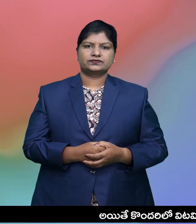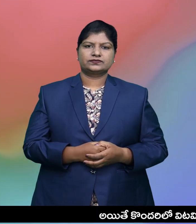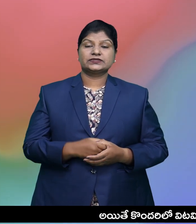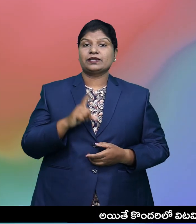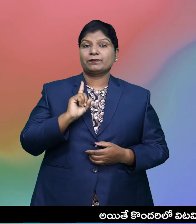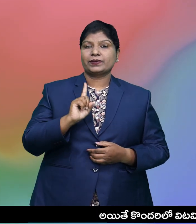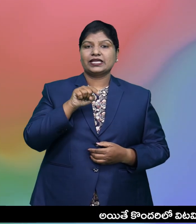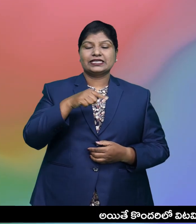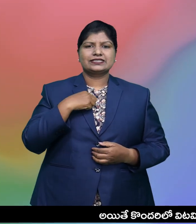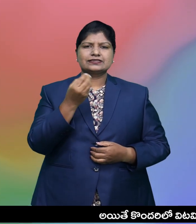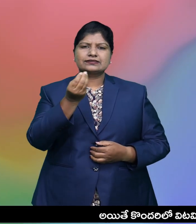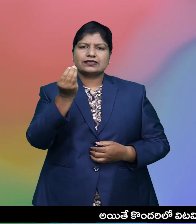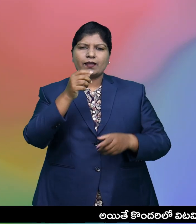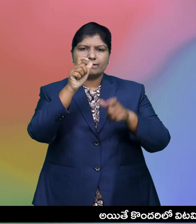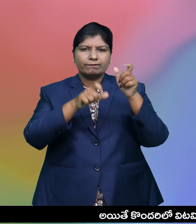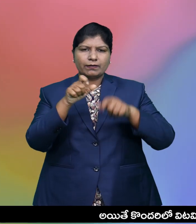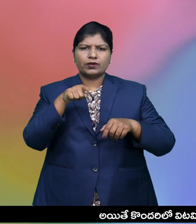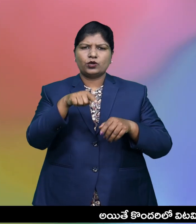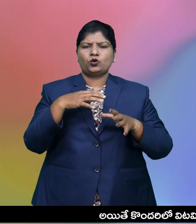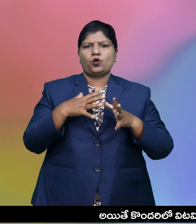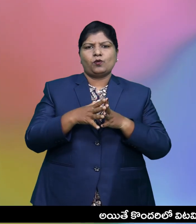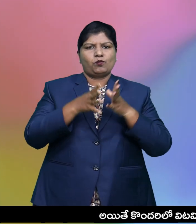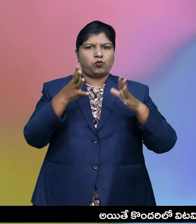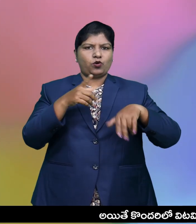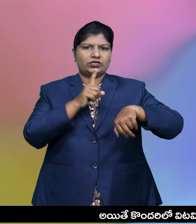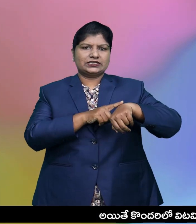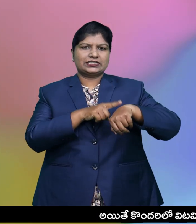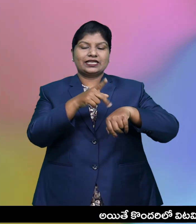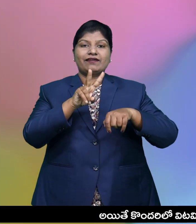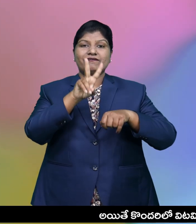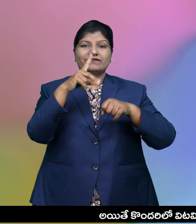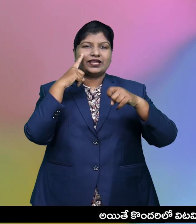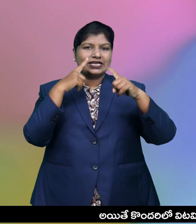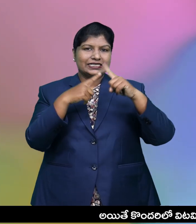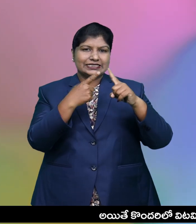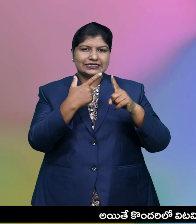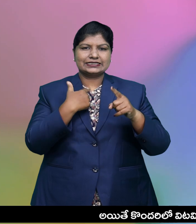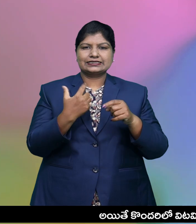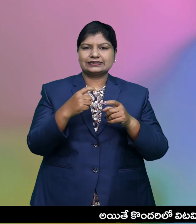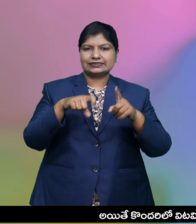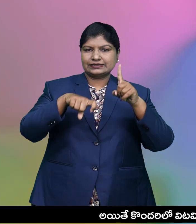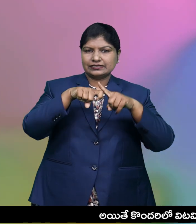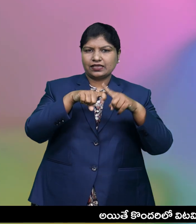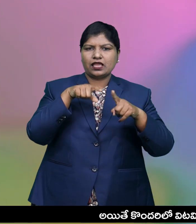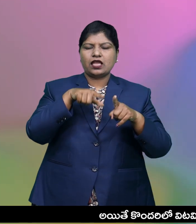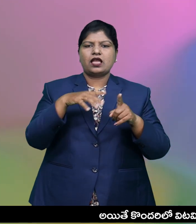అయితే కొందరిలో విటమిన్ K లోపం వల్ల ఎక్కువ సమయం పడుతుంది.